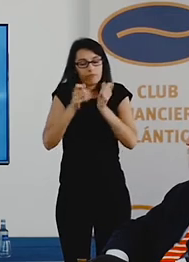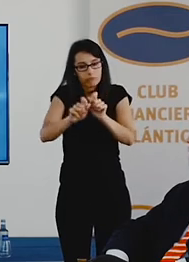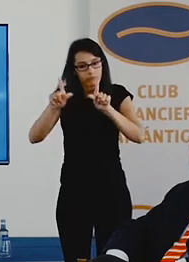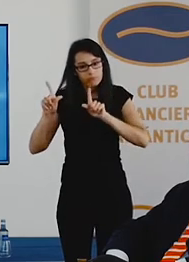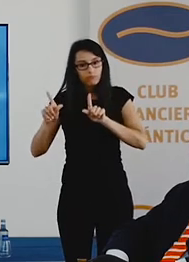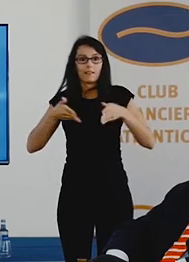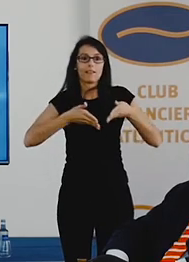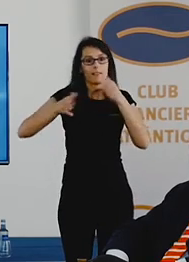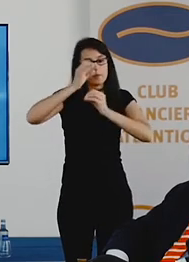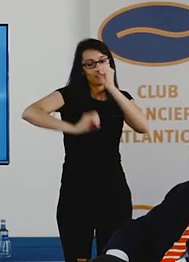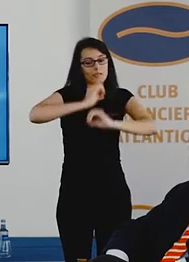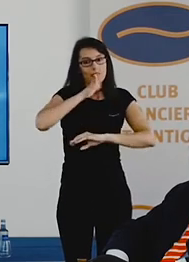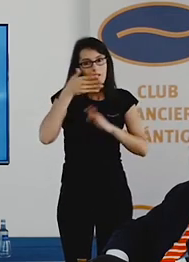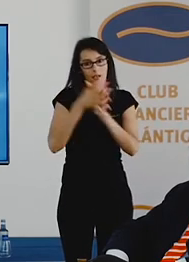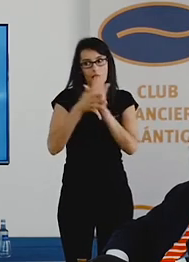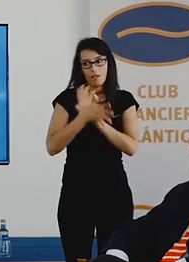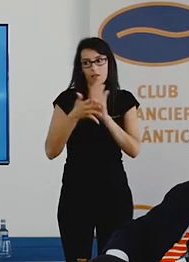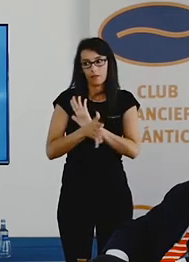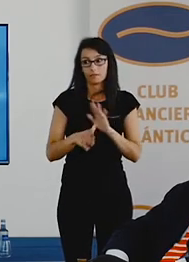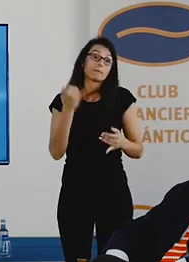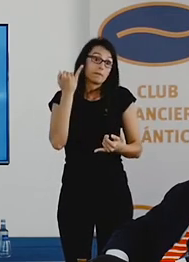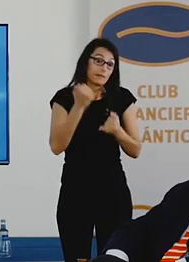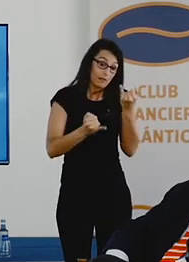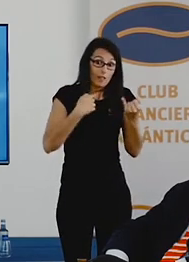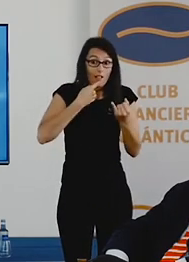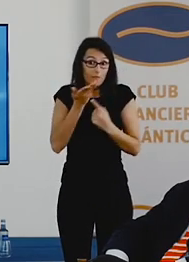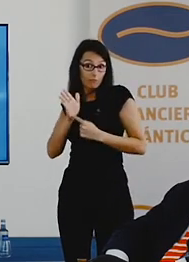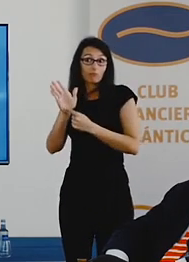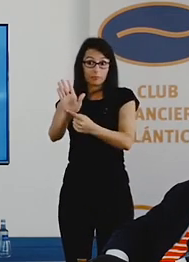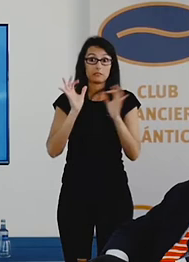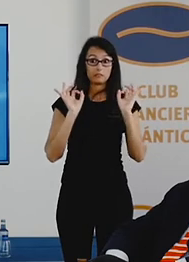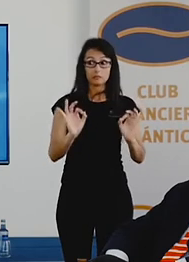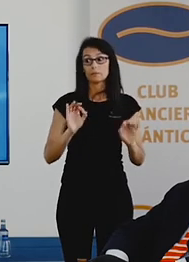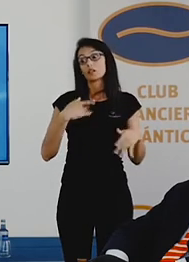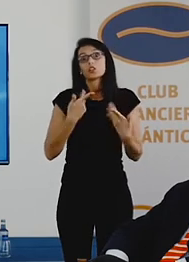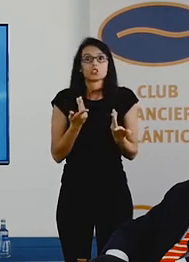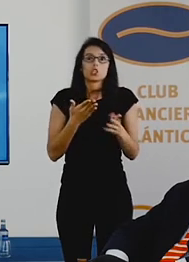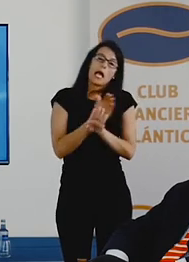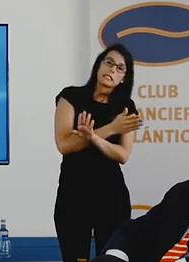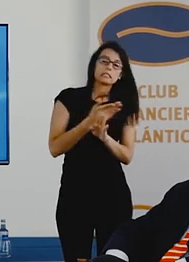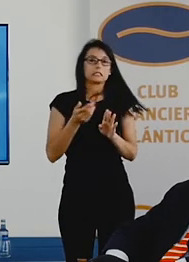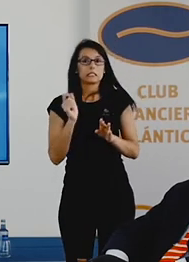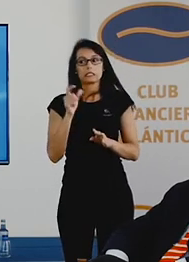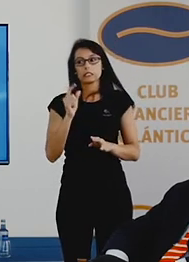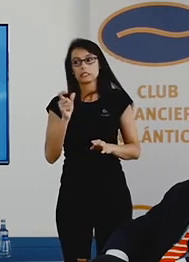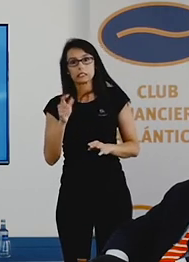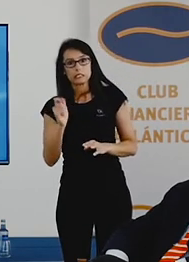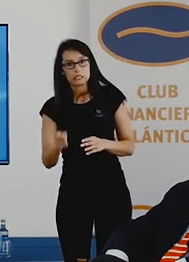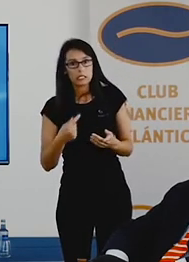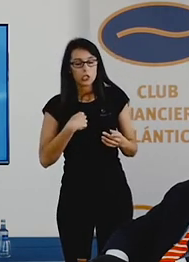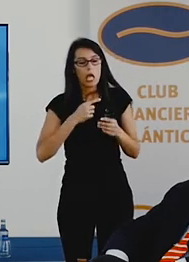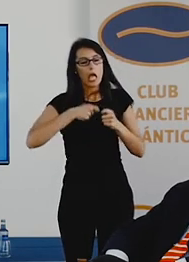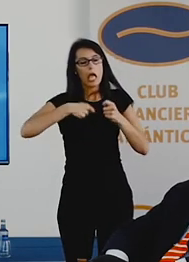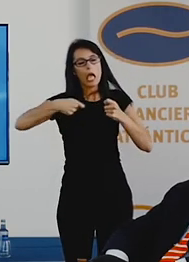camino de los satélites. Que es, en definitiva, lo que hemos venido a hablar de aquí. Lo que pasa es que yo siempre... pues hay que hablar del libro de uno, y